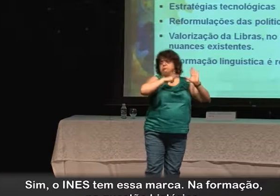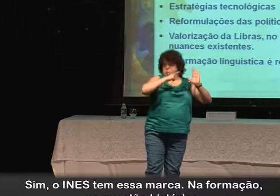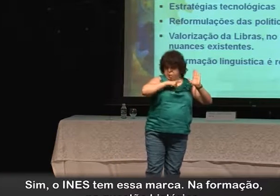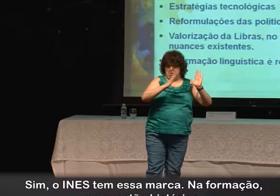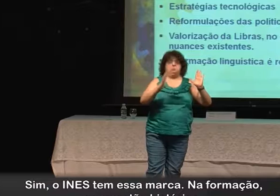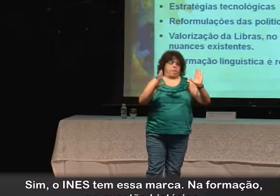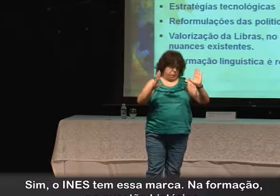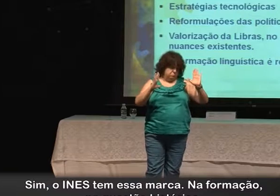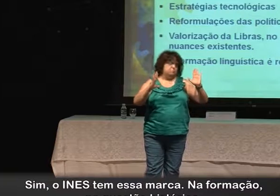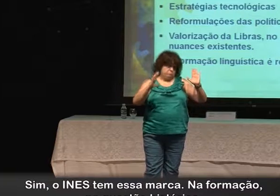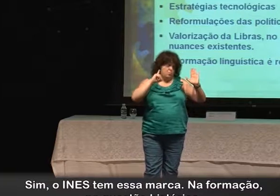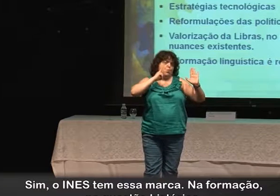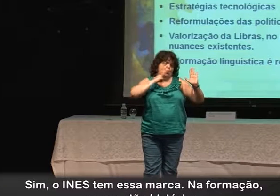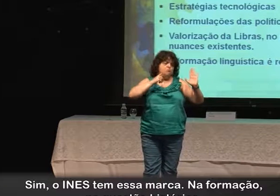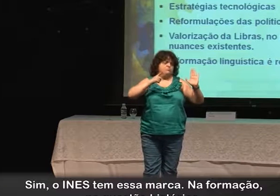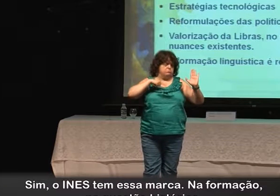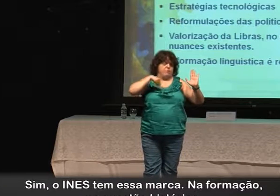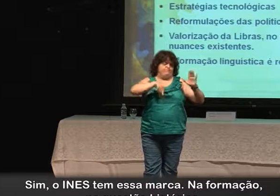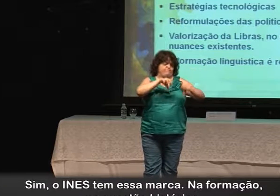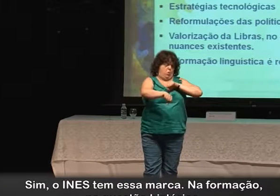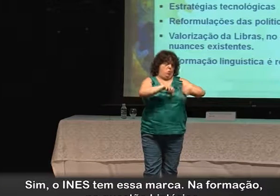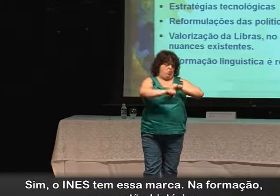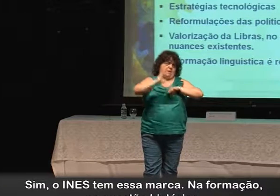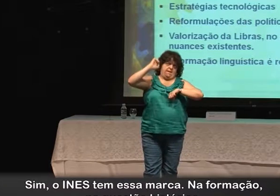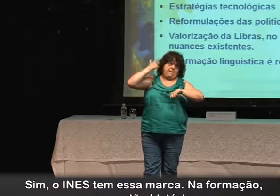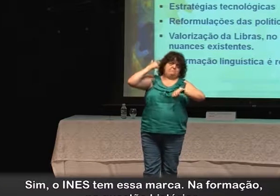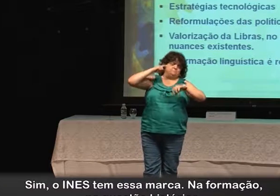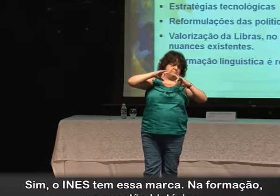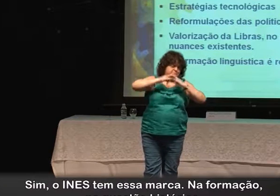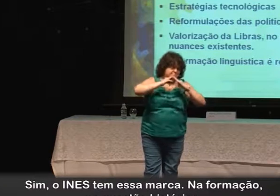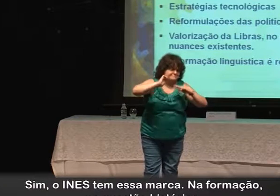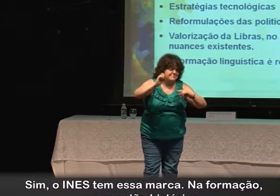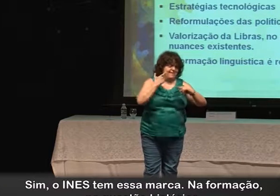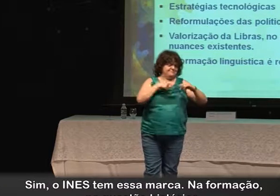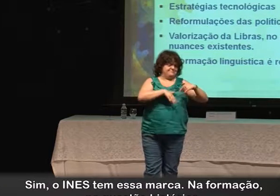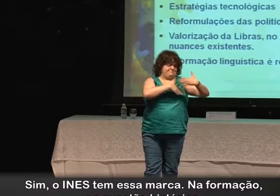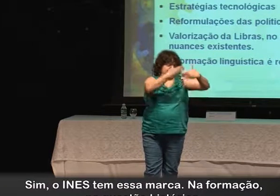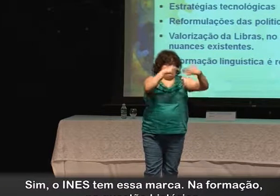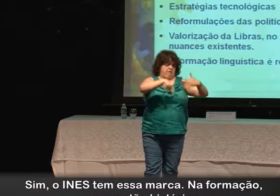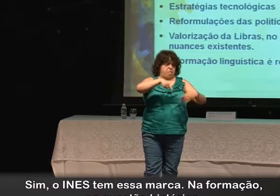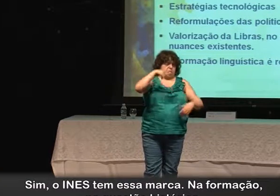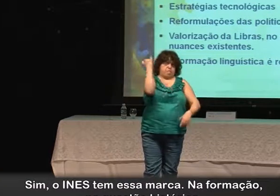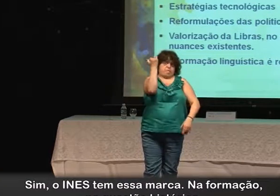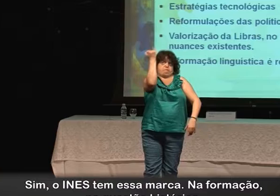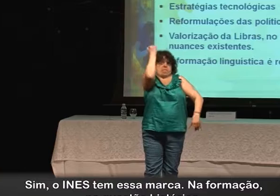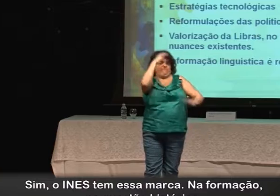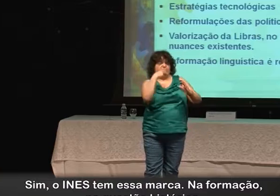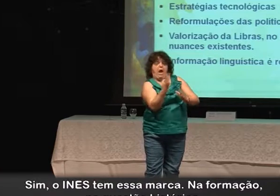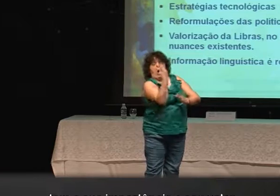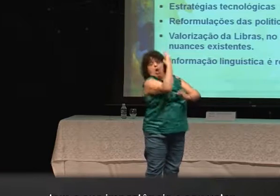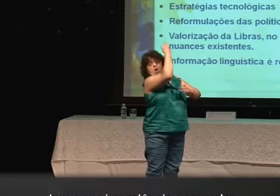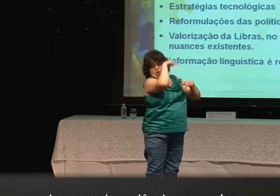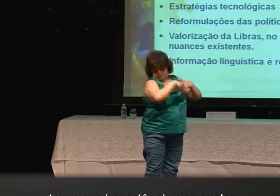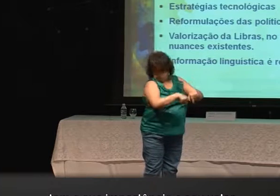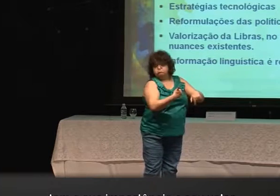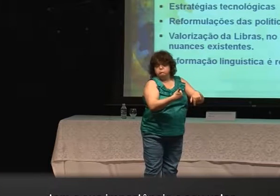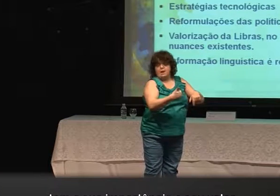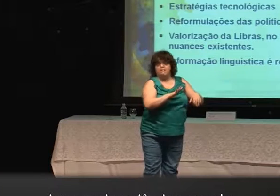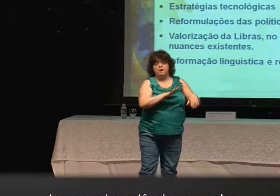Sim, o INES ele tem essa marca na formação, a questão histórica, tem a sua importância e tem o